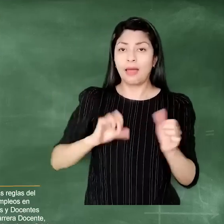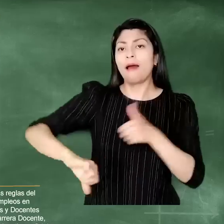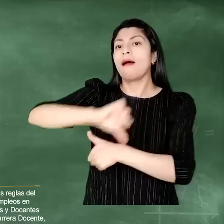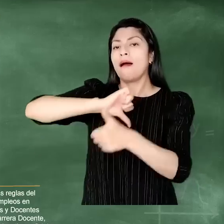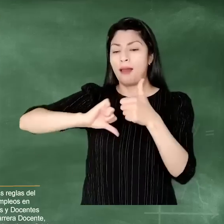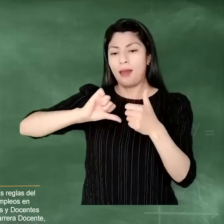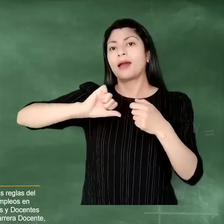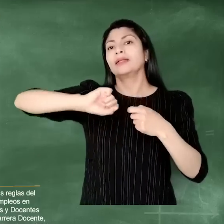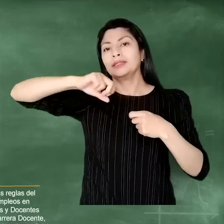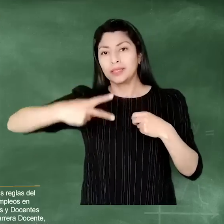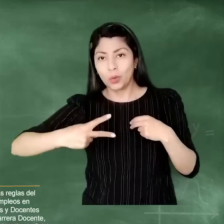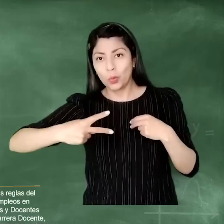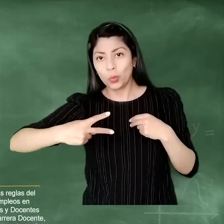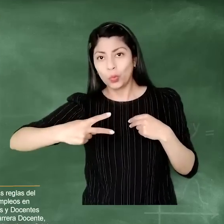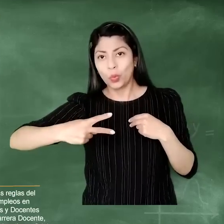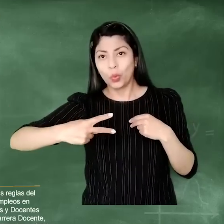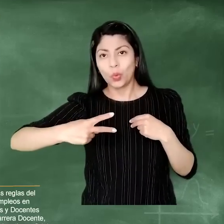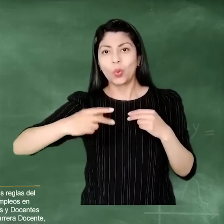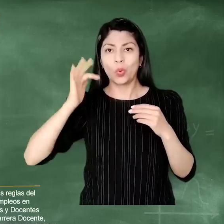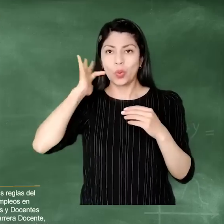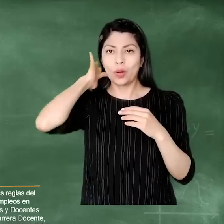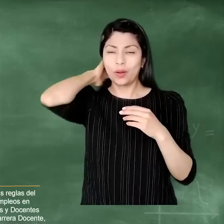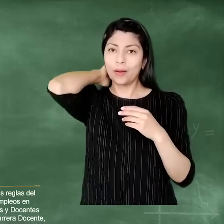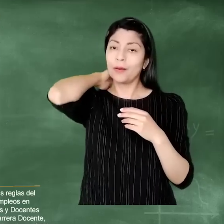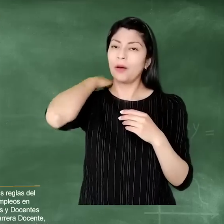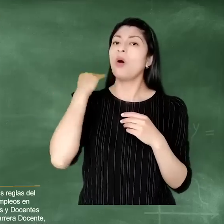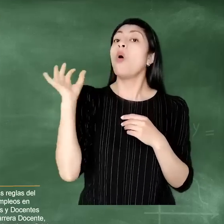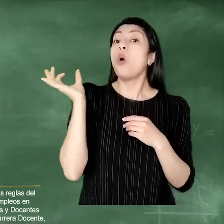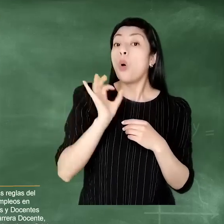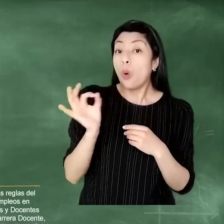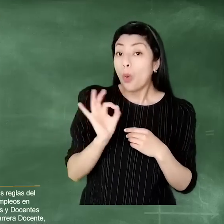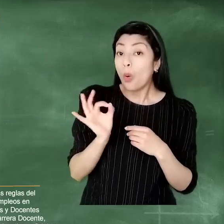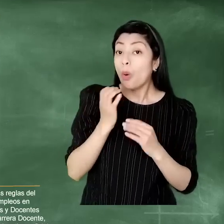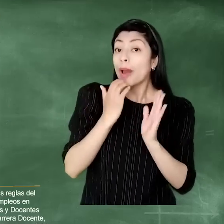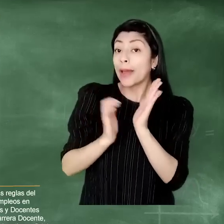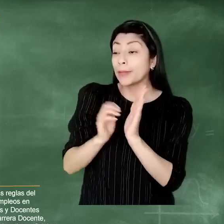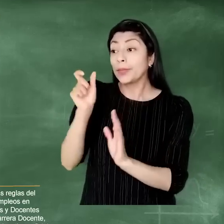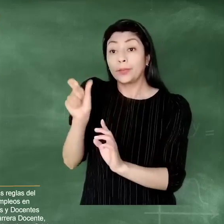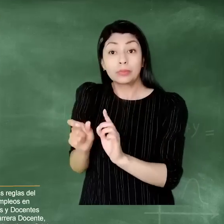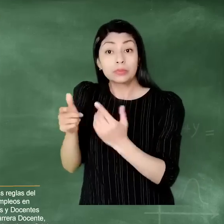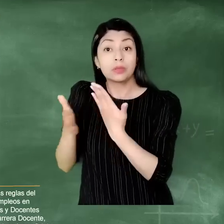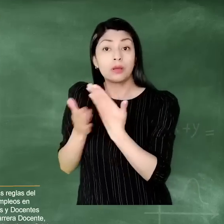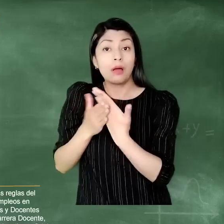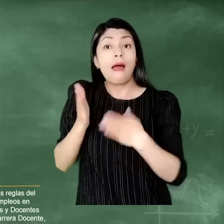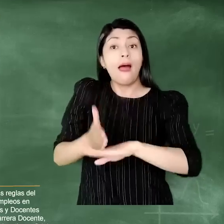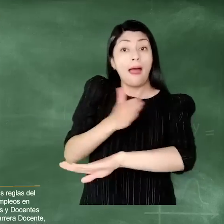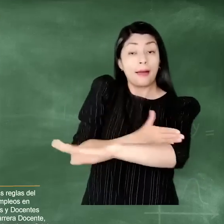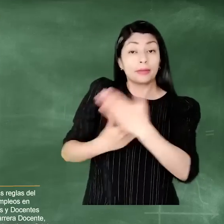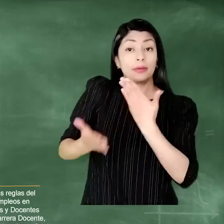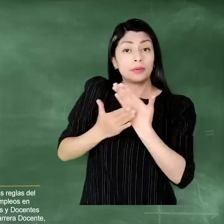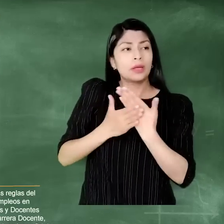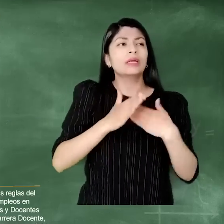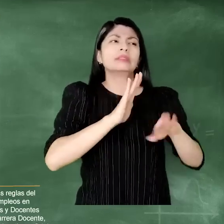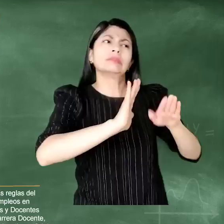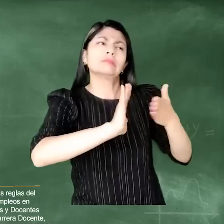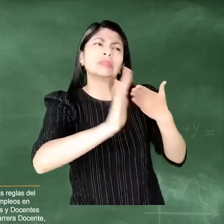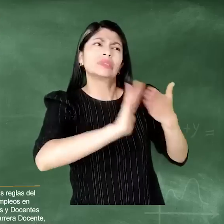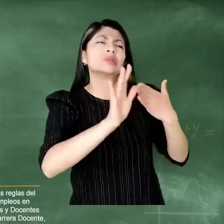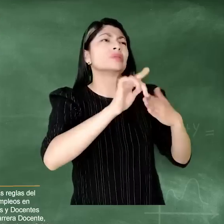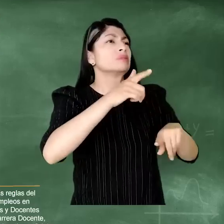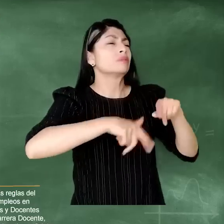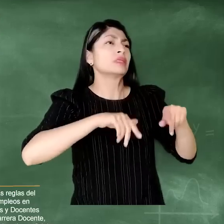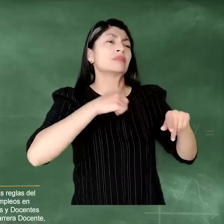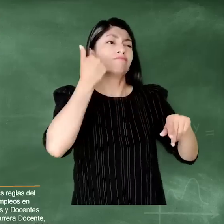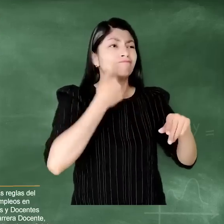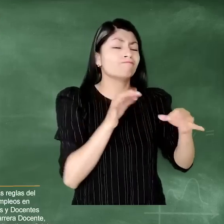en la lista de elegibles, salvo que el designado haya solicitado una prórroga justificada para su posesión, y la